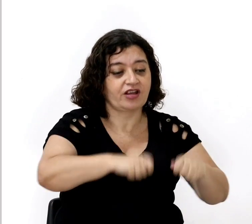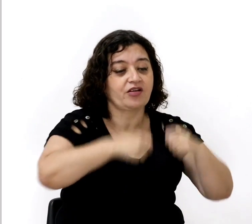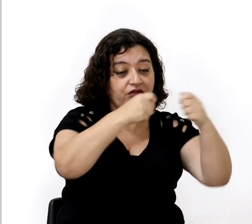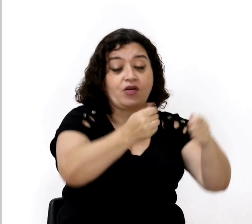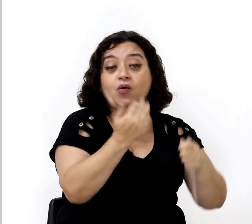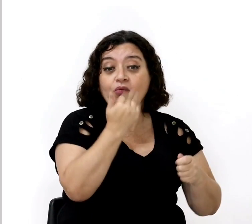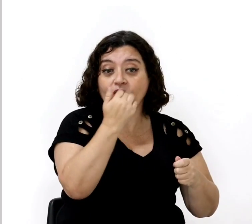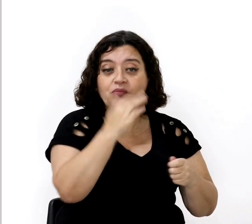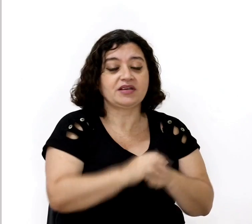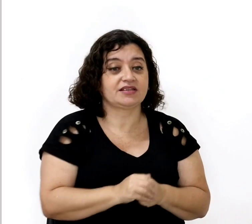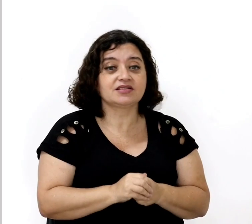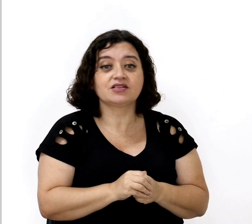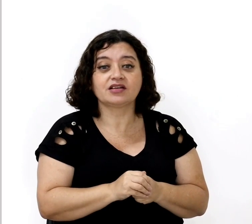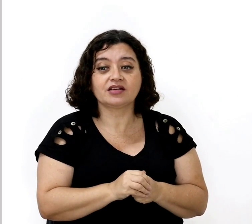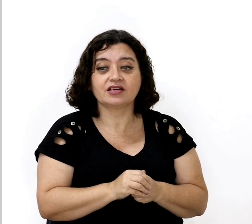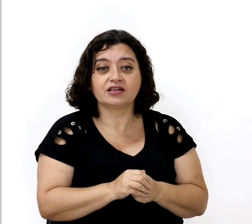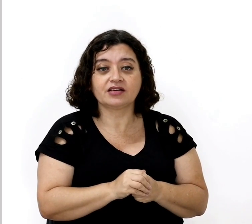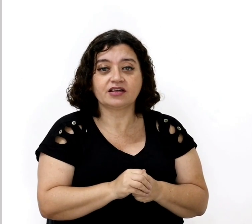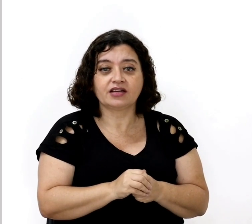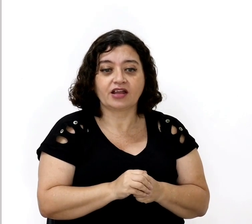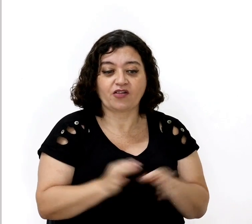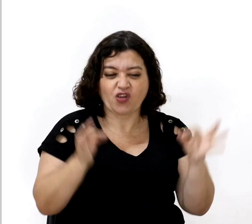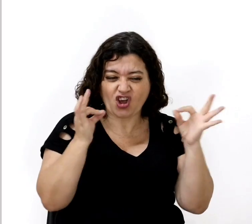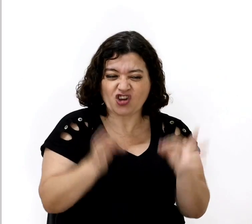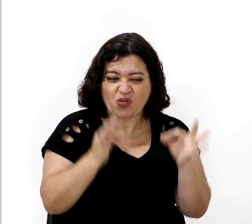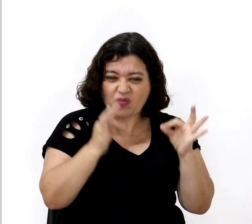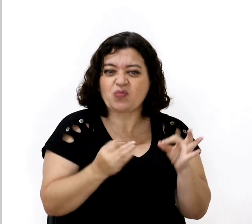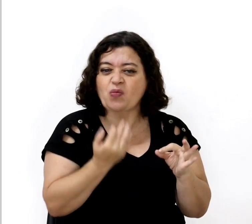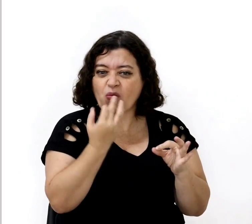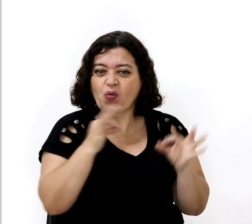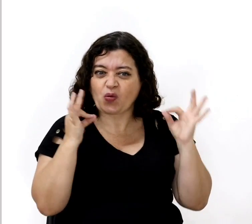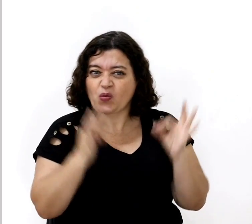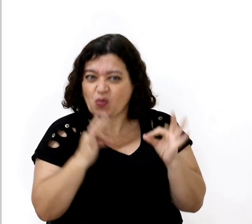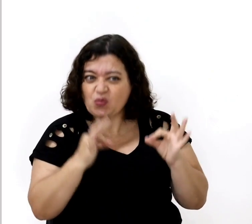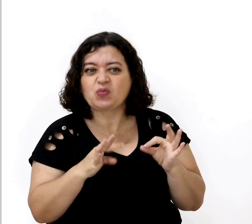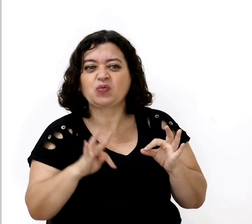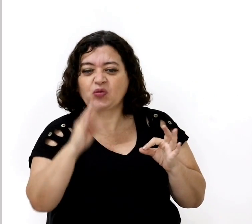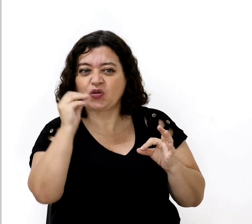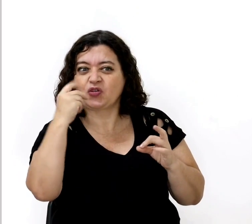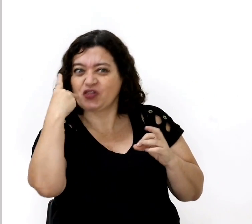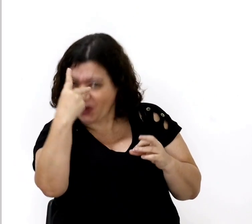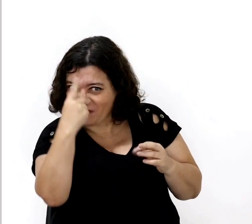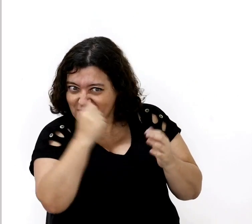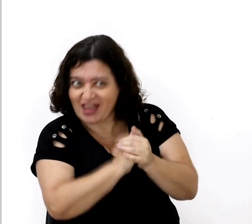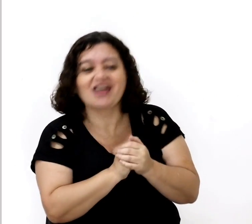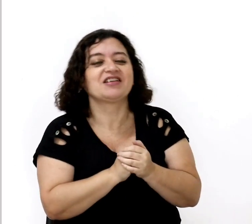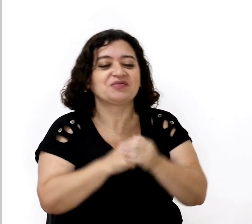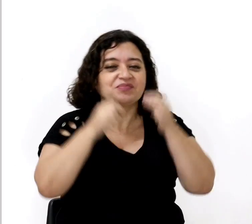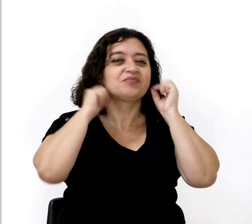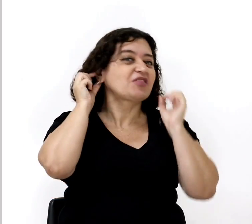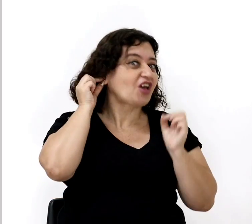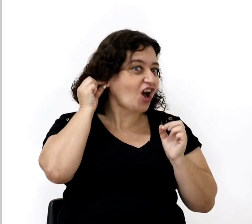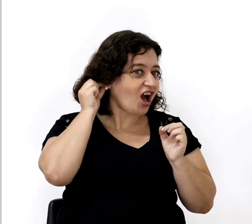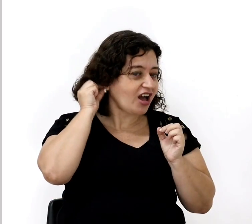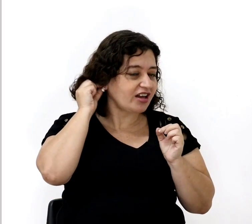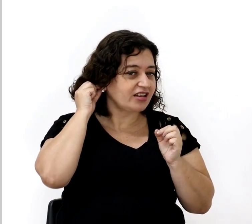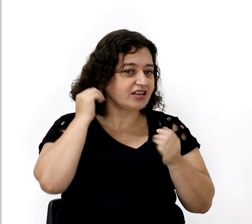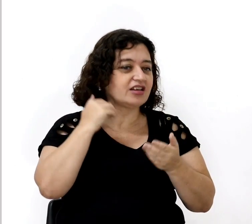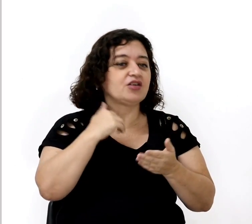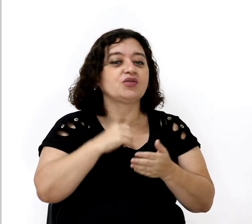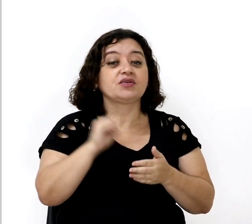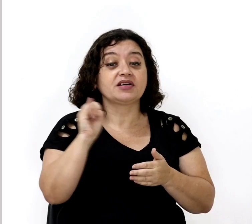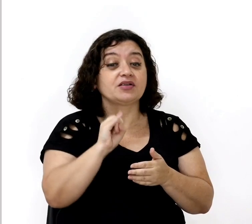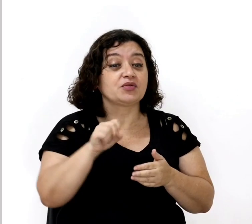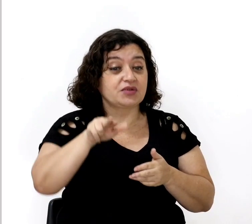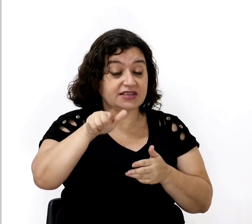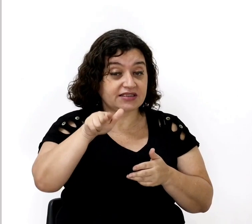quer oferecer um almoço. E lá foi um almoço de primeira. Top. Os irmãos, e assim, os irmãos participaram,